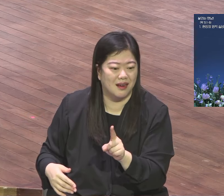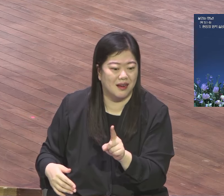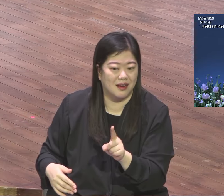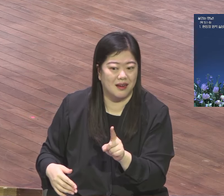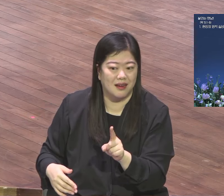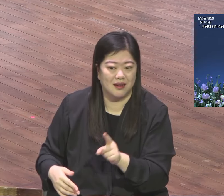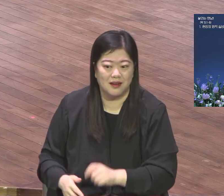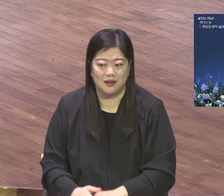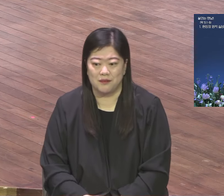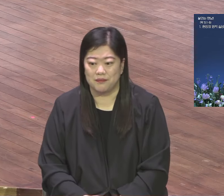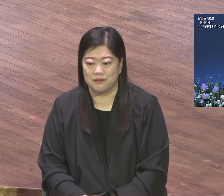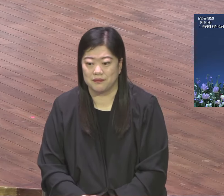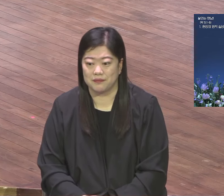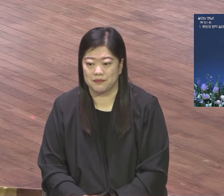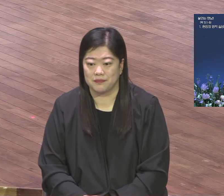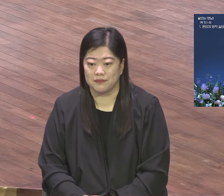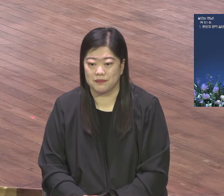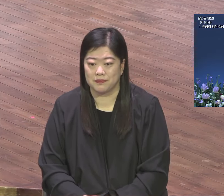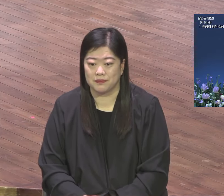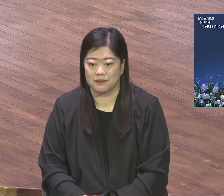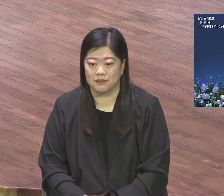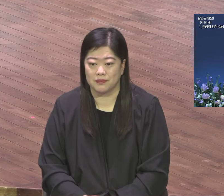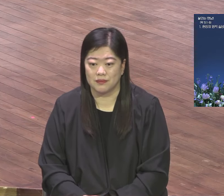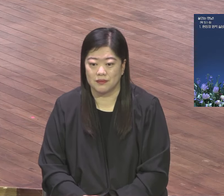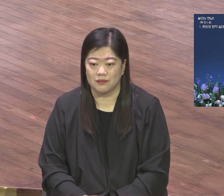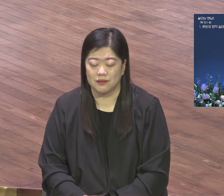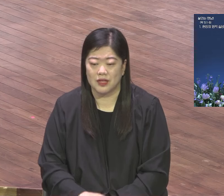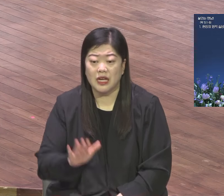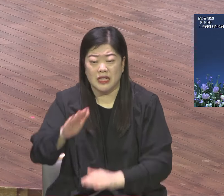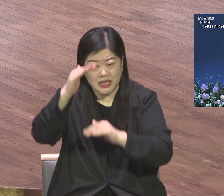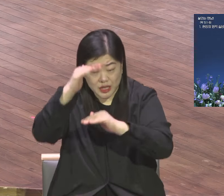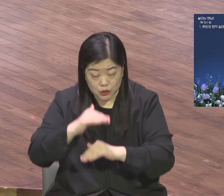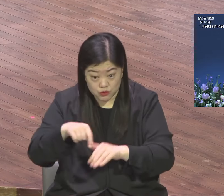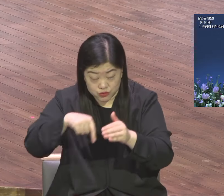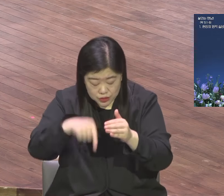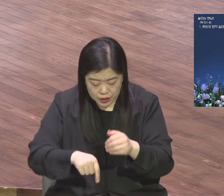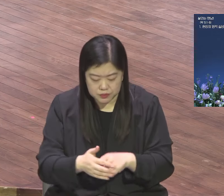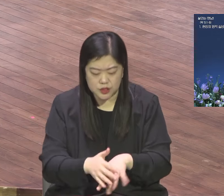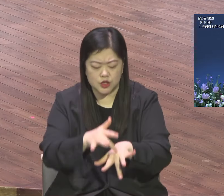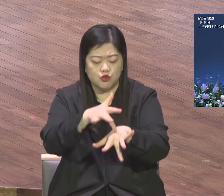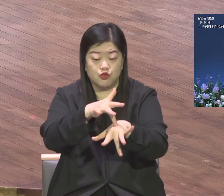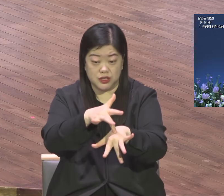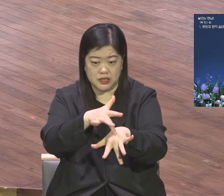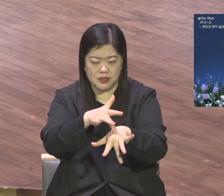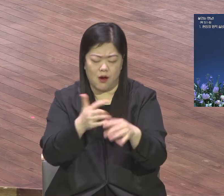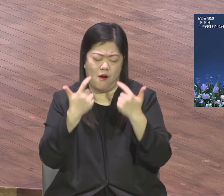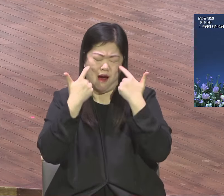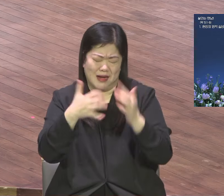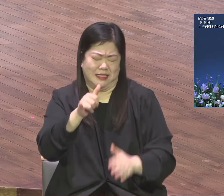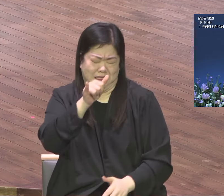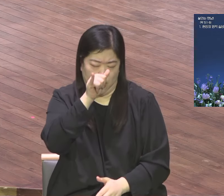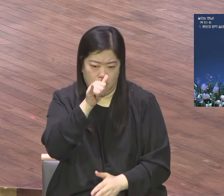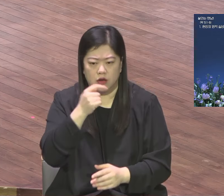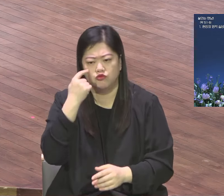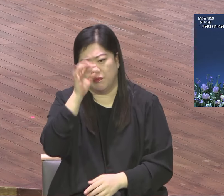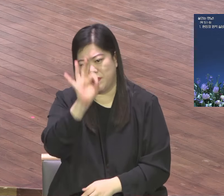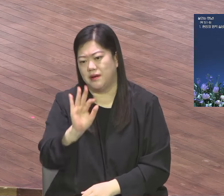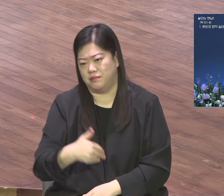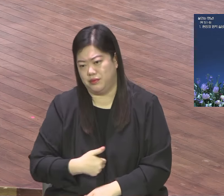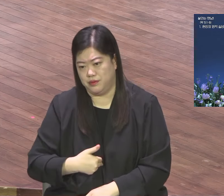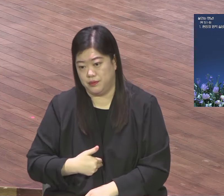이유는 귀신에 대한 영적 실상을 정확히 아셔야 돼요. 귀신이 딱 들어가면 일단 사람